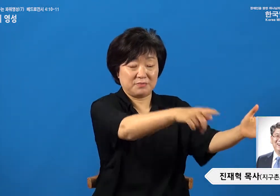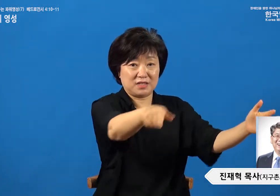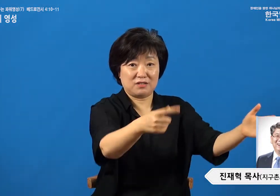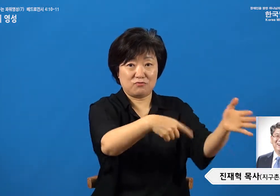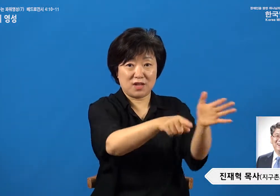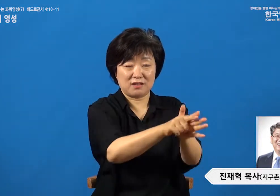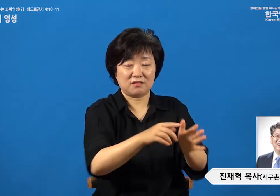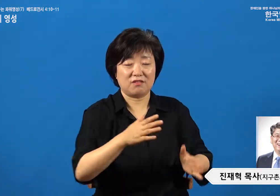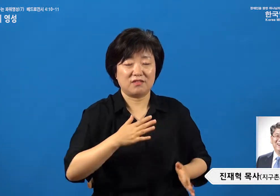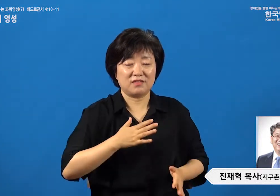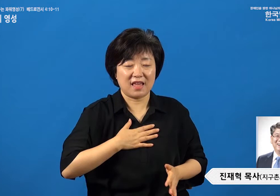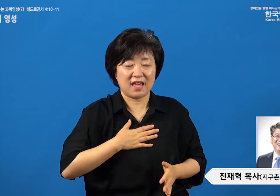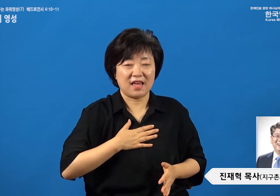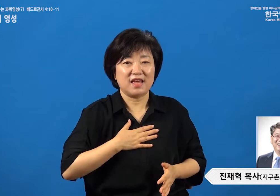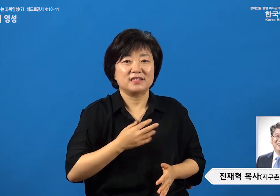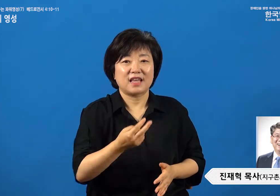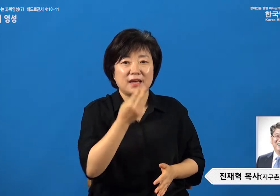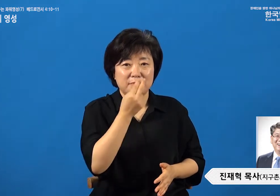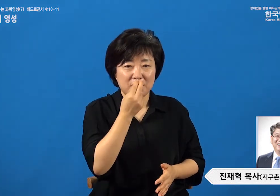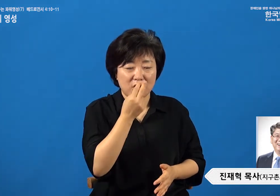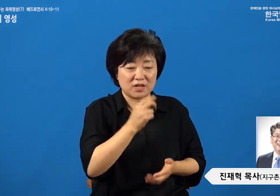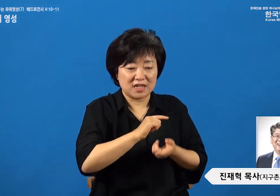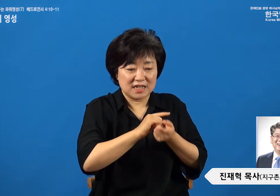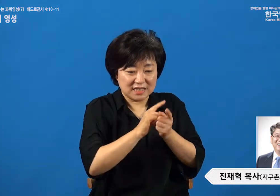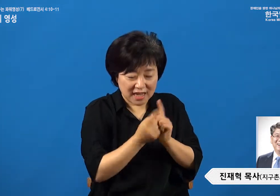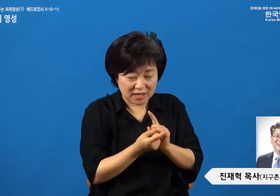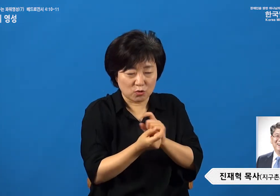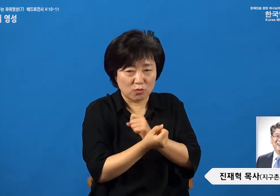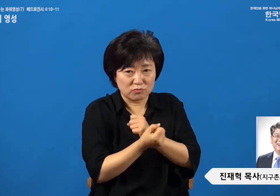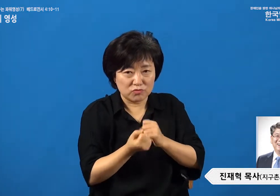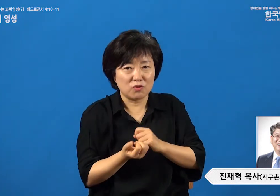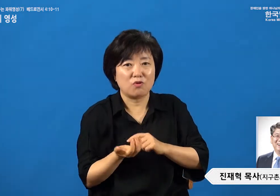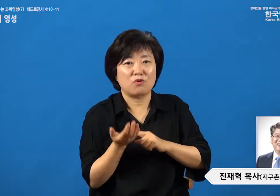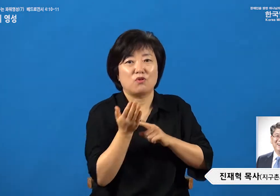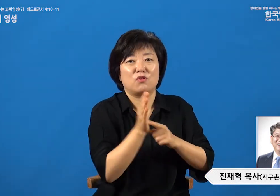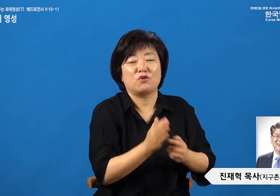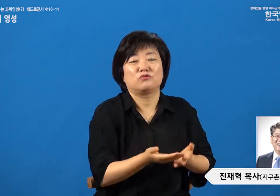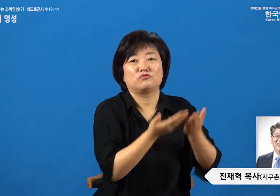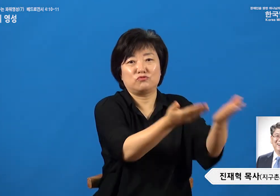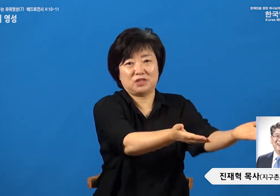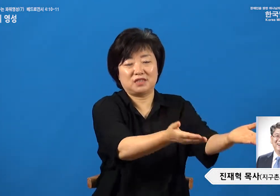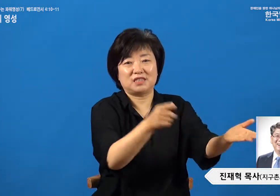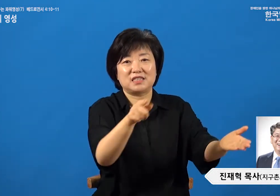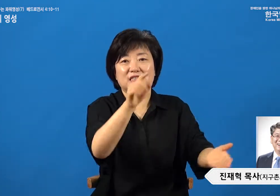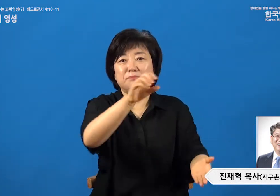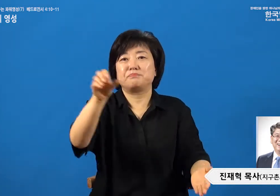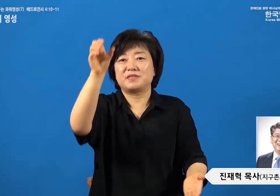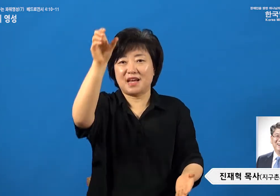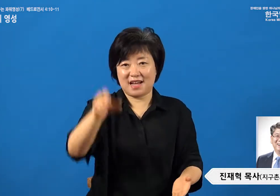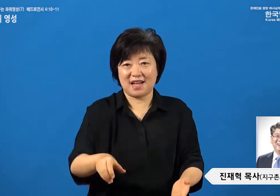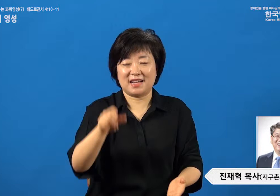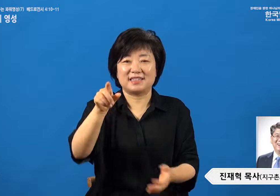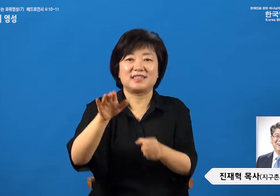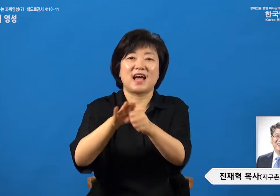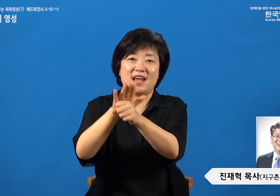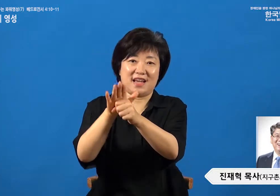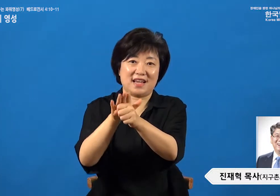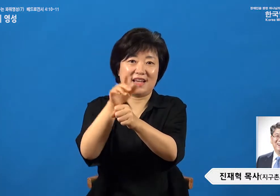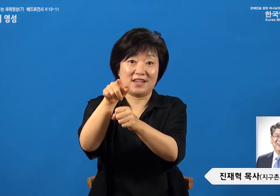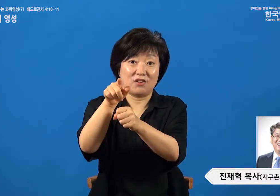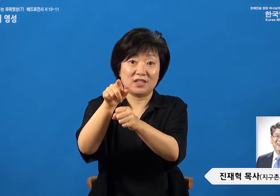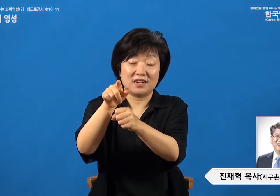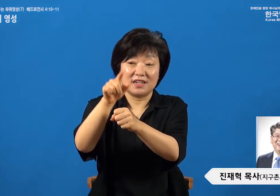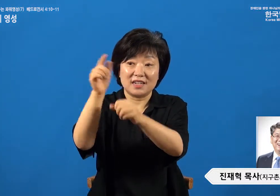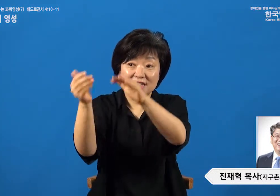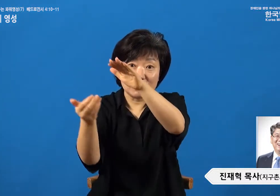생명을 대속물로 주는 그 상황, 그 일, 그 십자가. 그런데 그것이